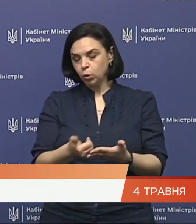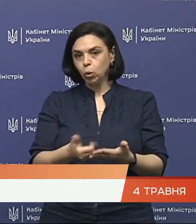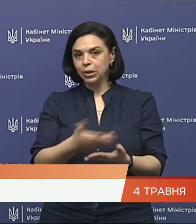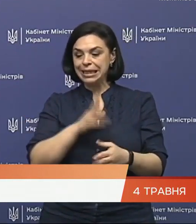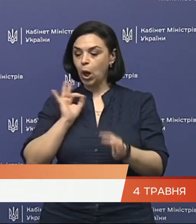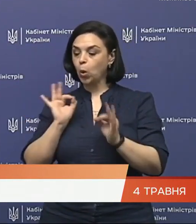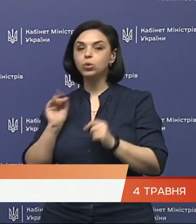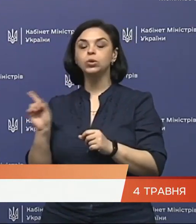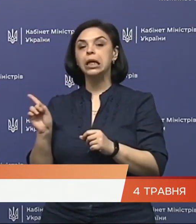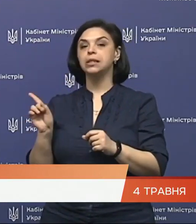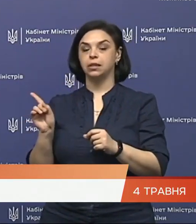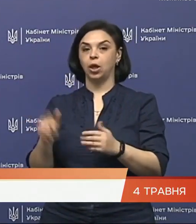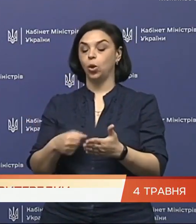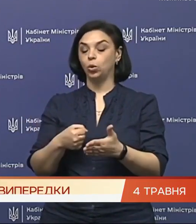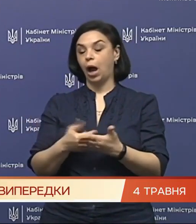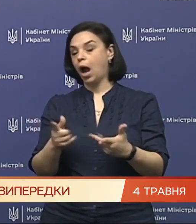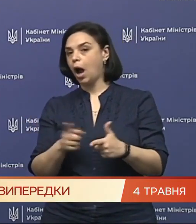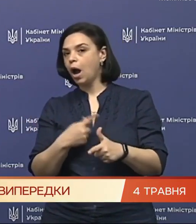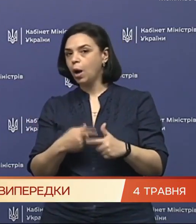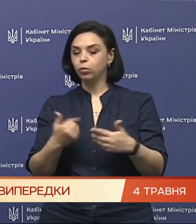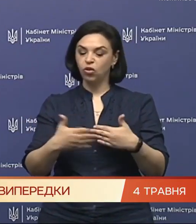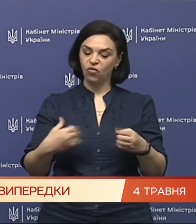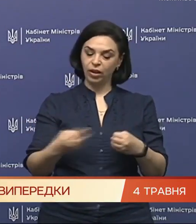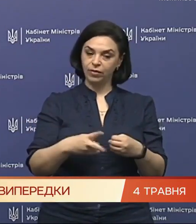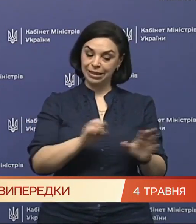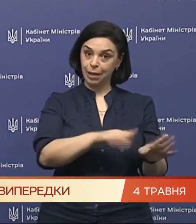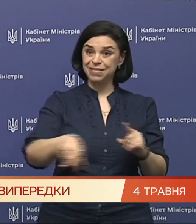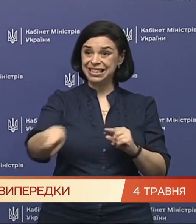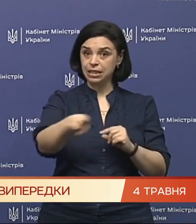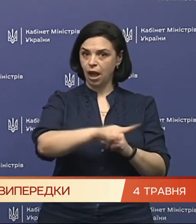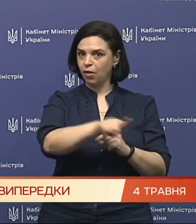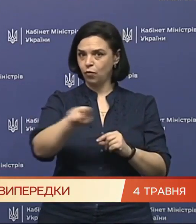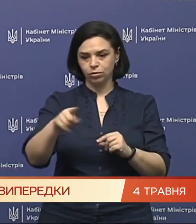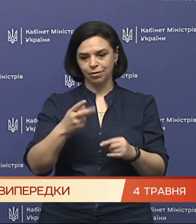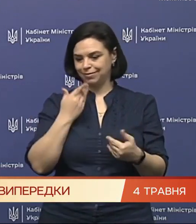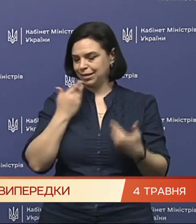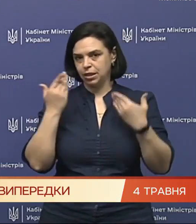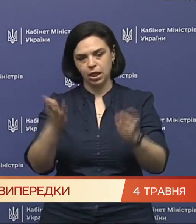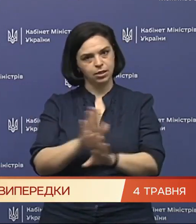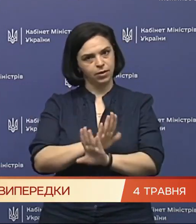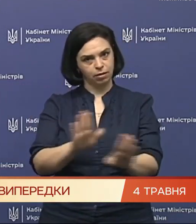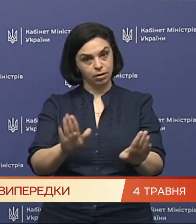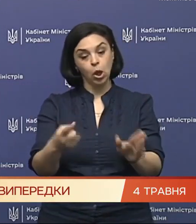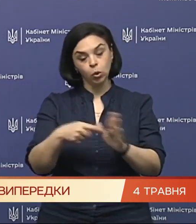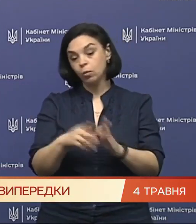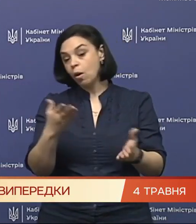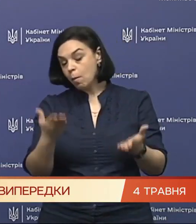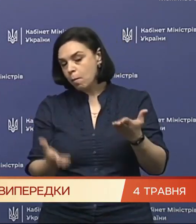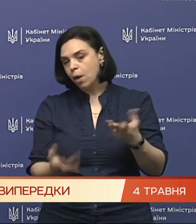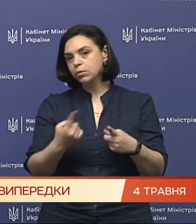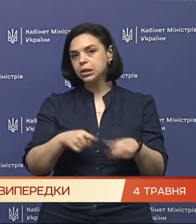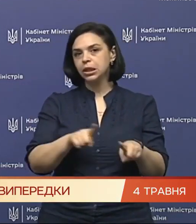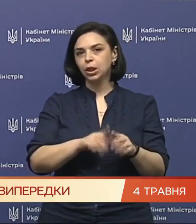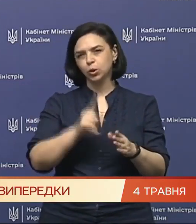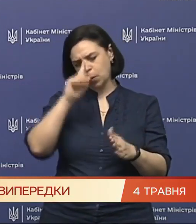за консультаціями або до фахівців на місцях вони не зверталися. Тому, мабуть, це